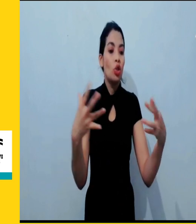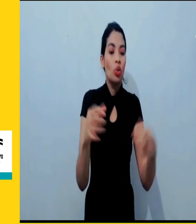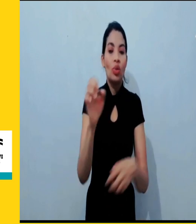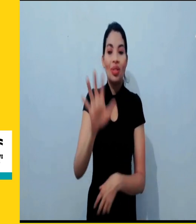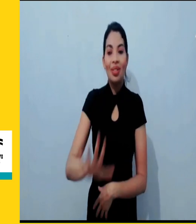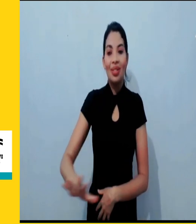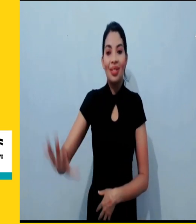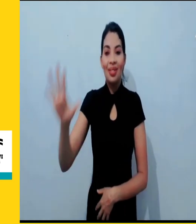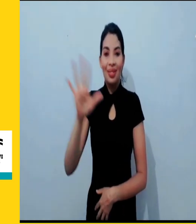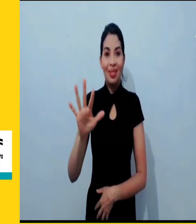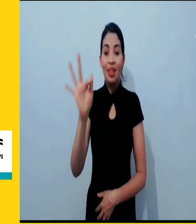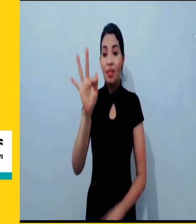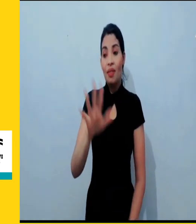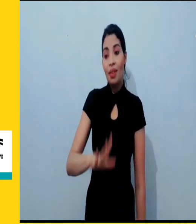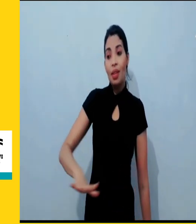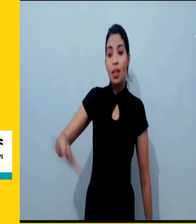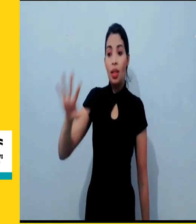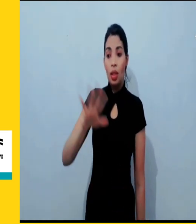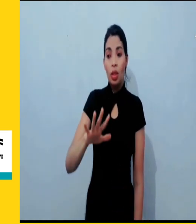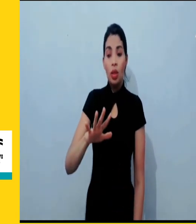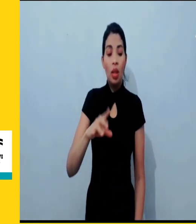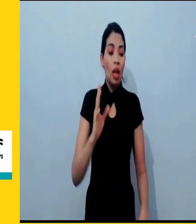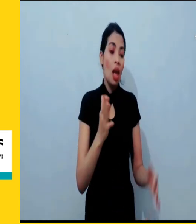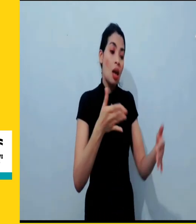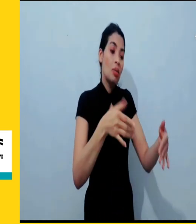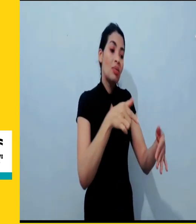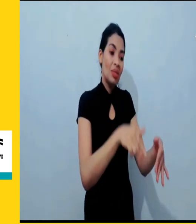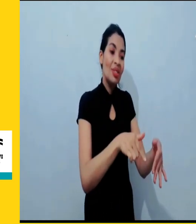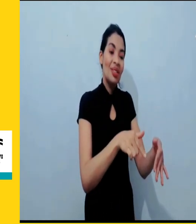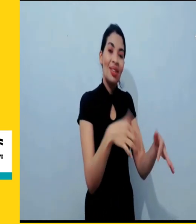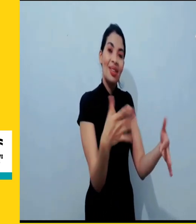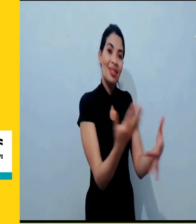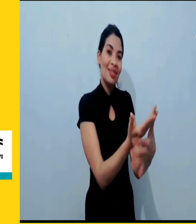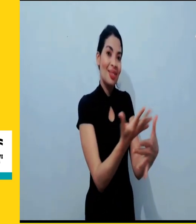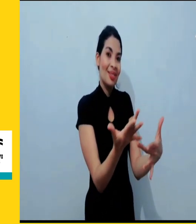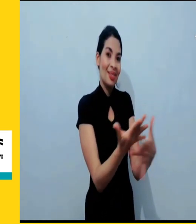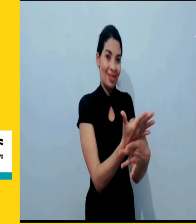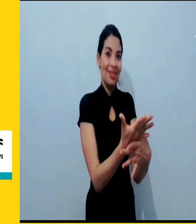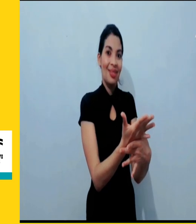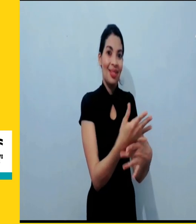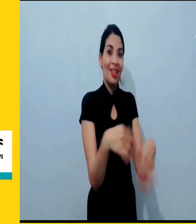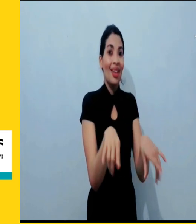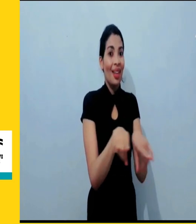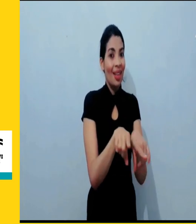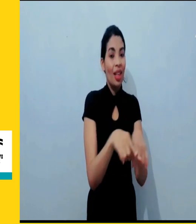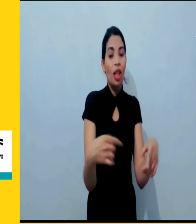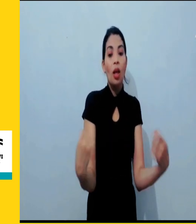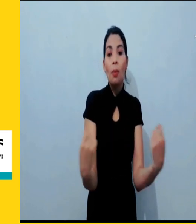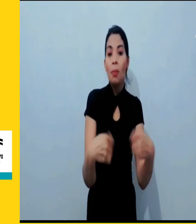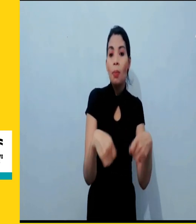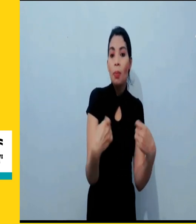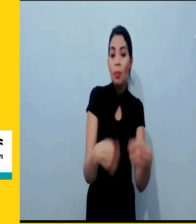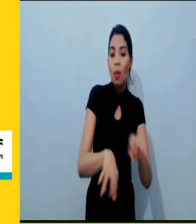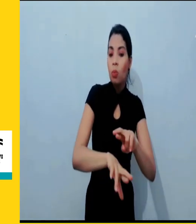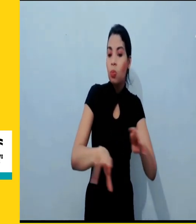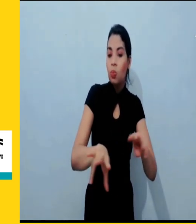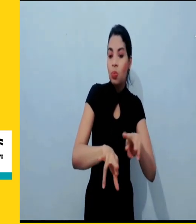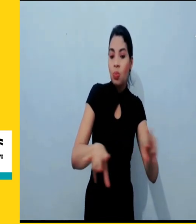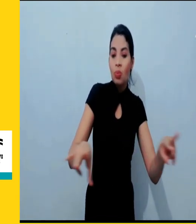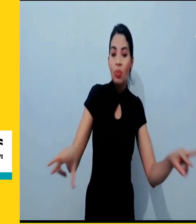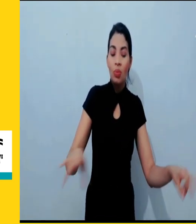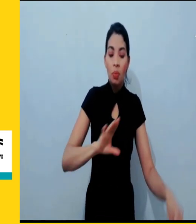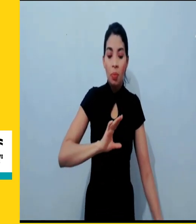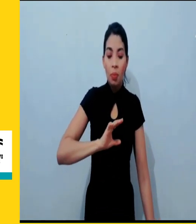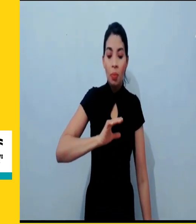as esferas estaduais, federais e municipais em ação para fazermos a diferença